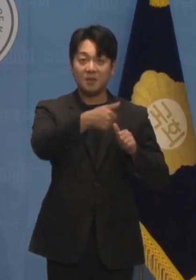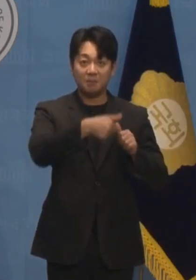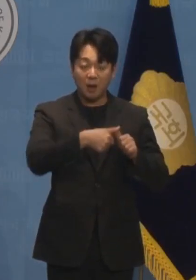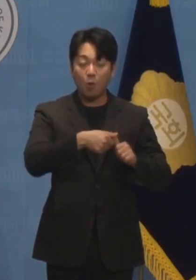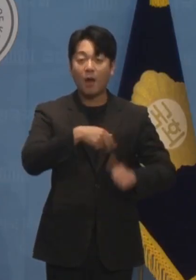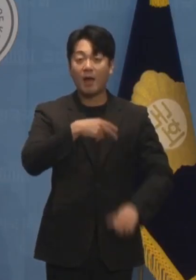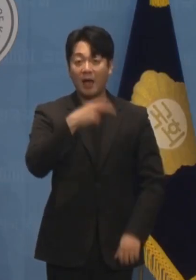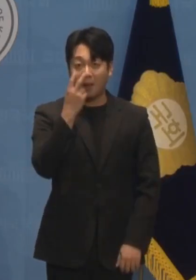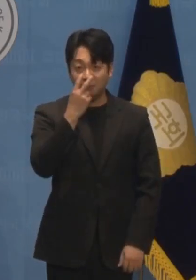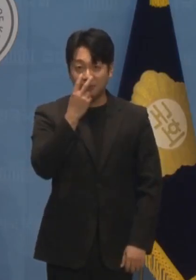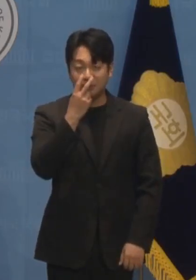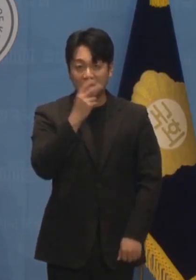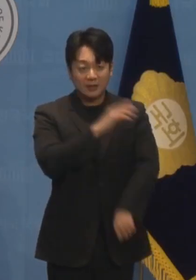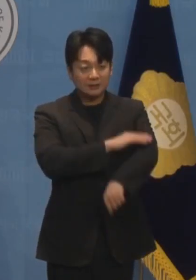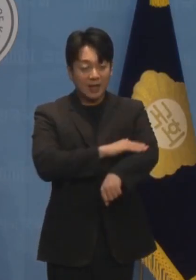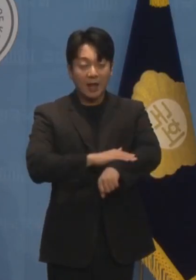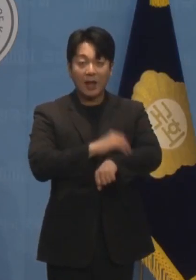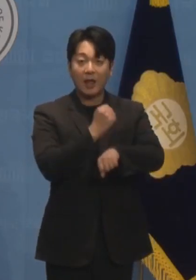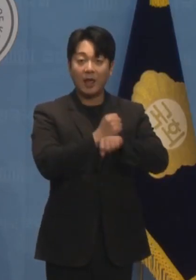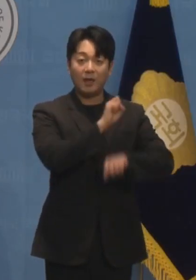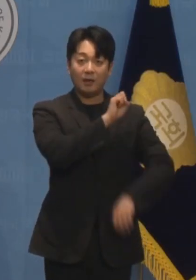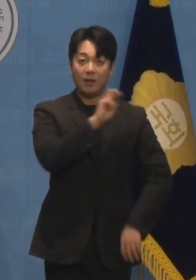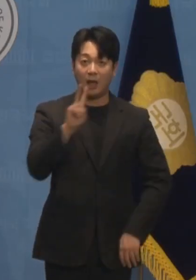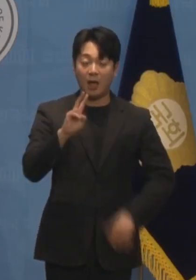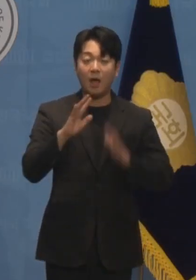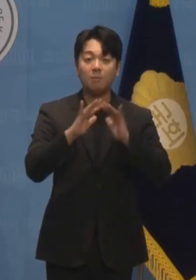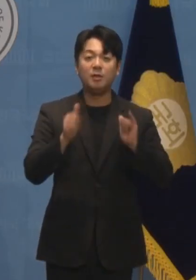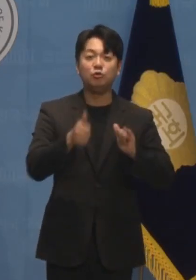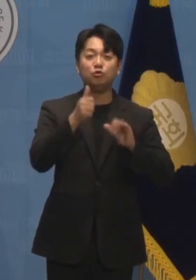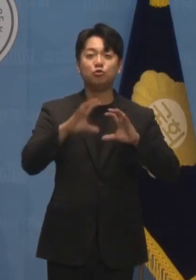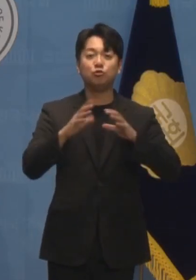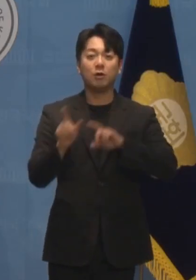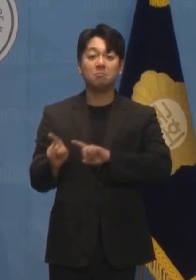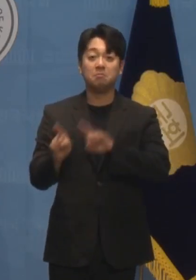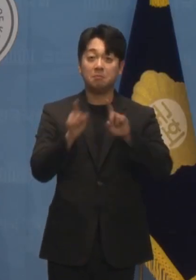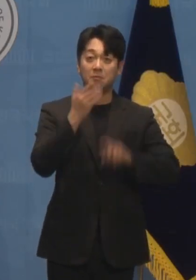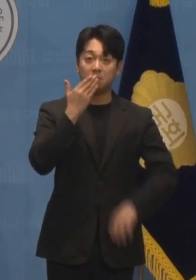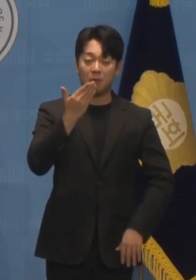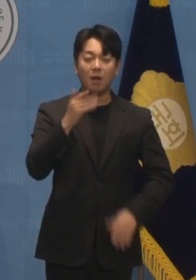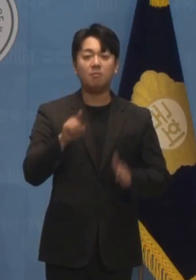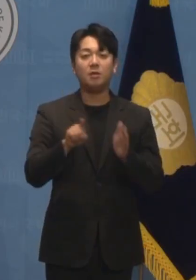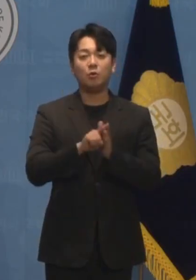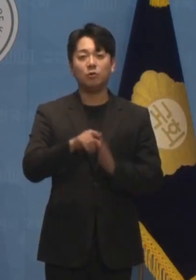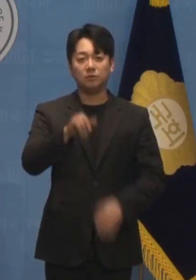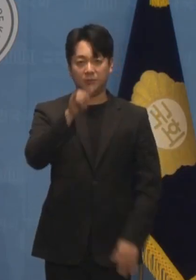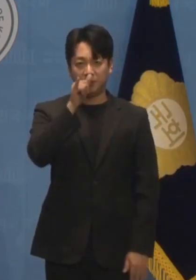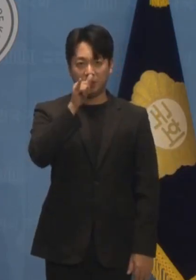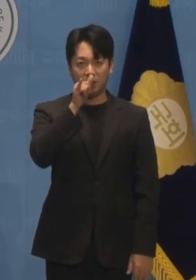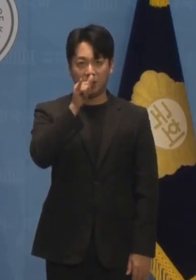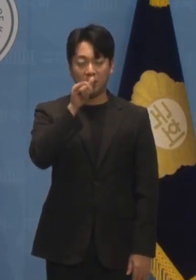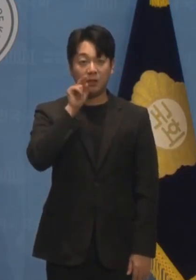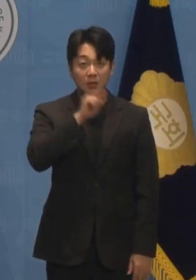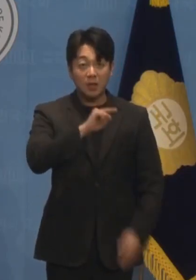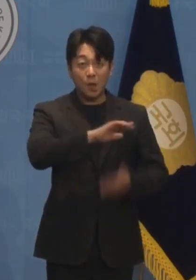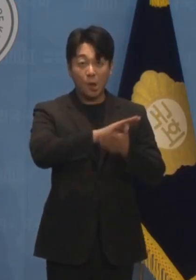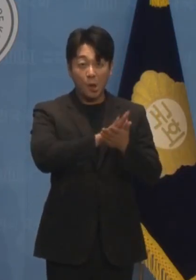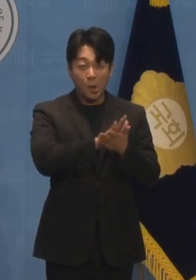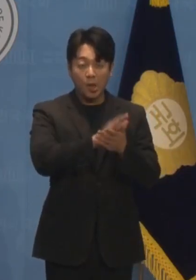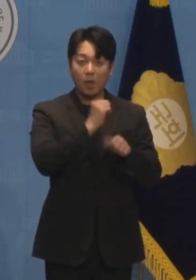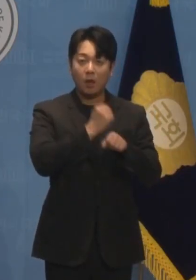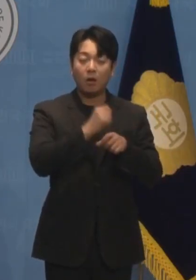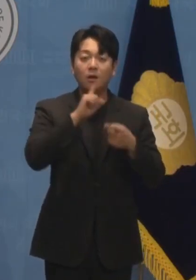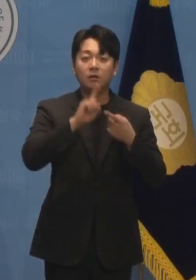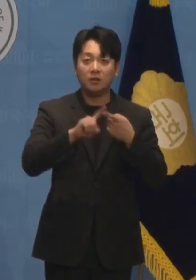때 민주국가의 튼튼한 토대가 만들어지는 확고한 믿음을 갖고 있습니다. 관련해서 저희들은 언론의 자유를 위해서